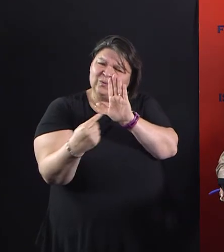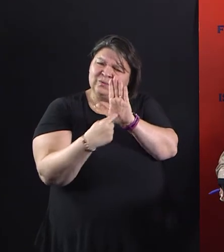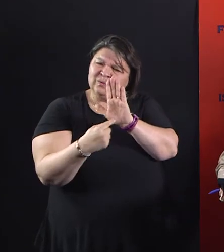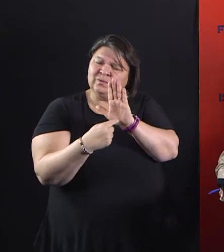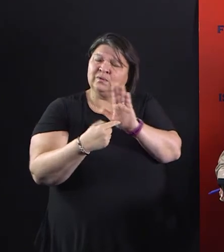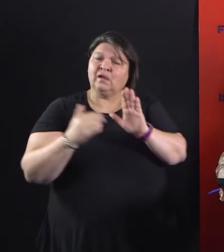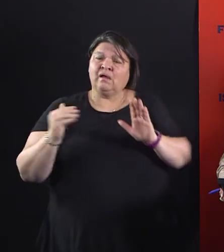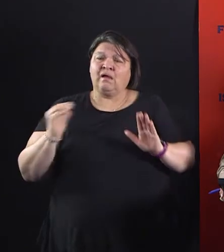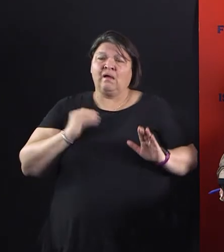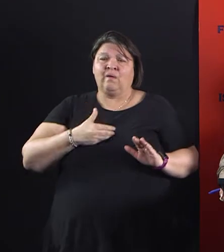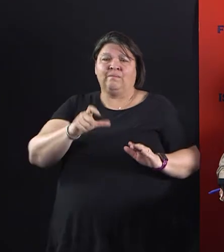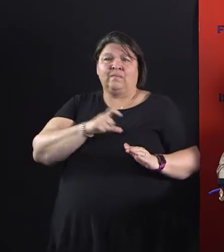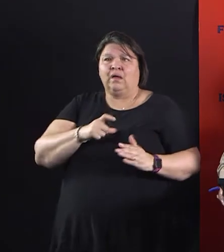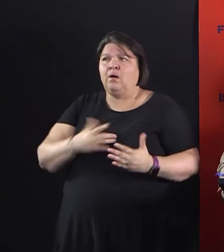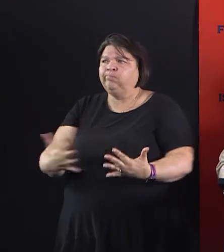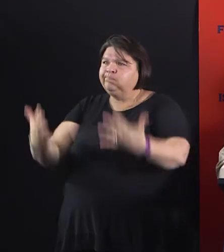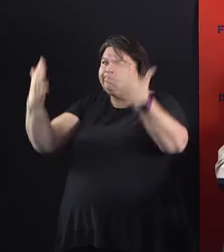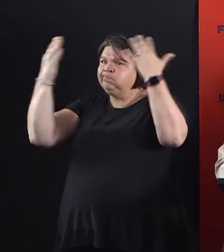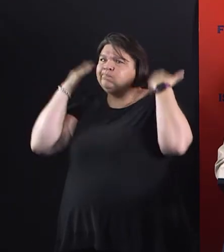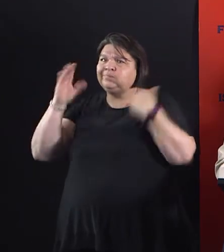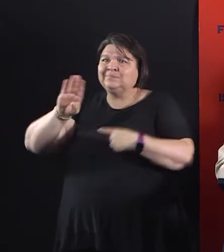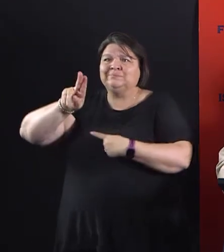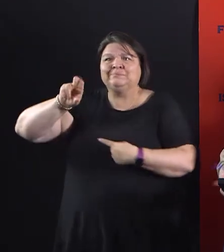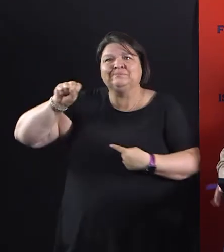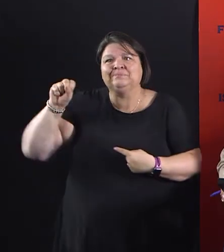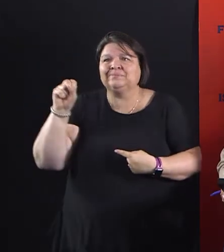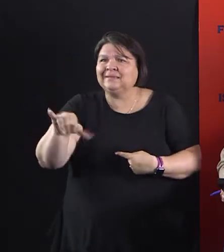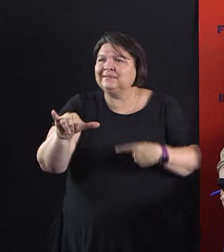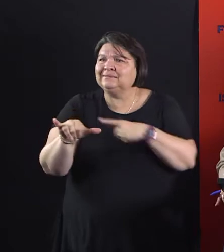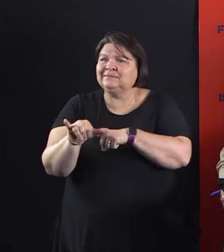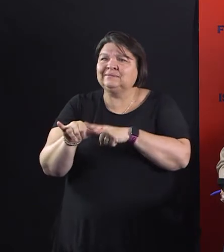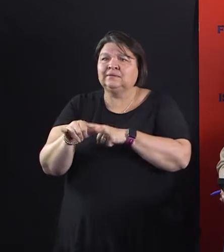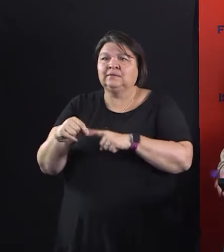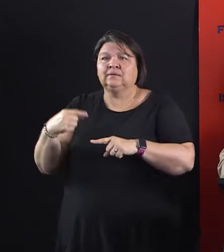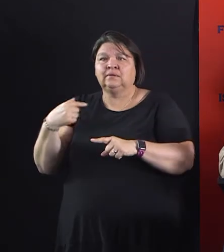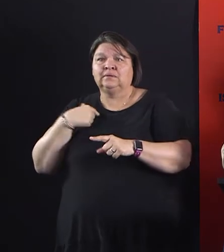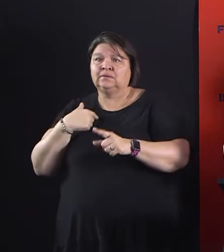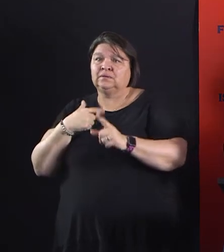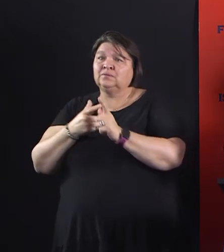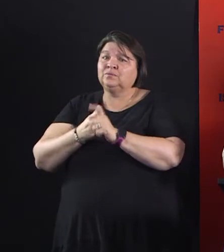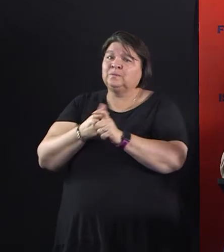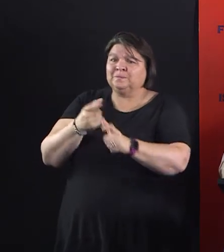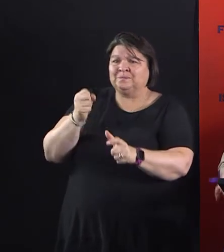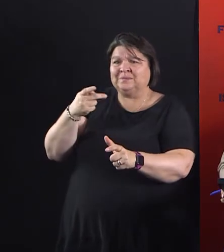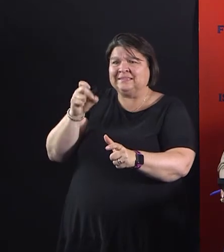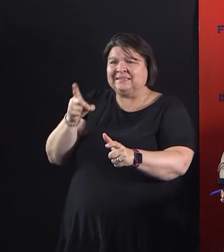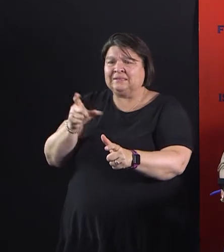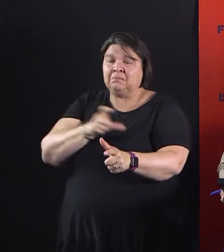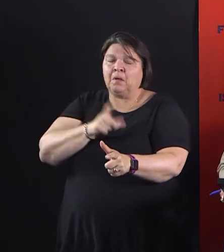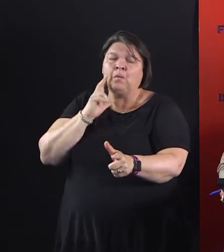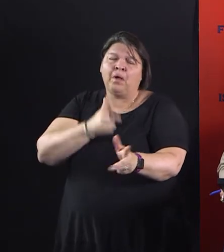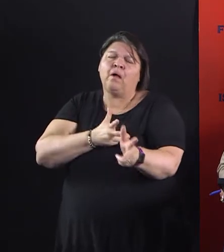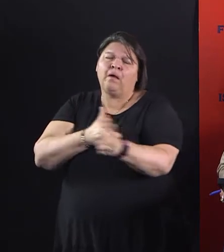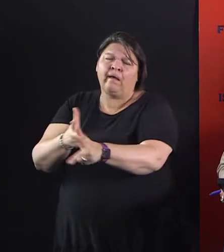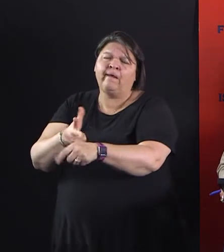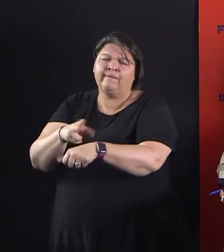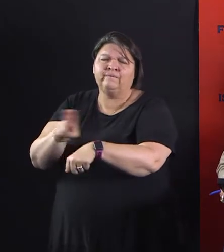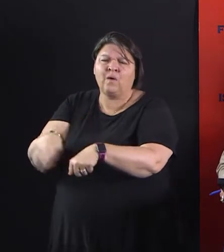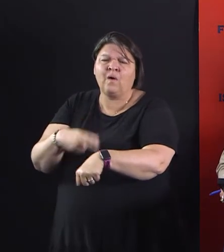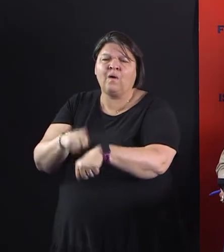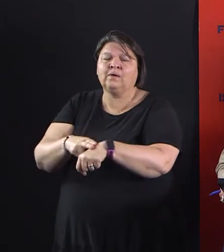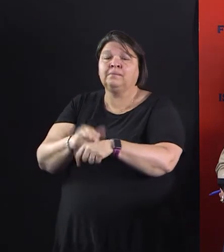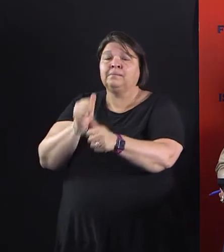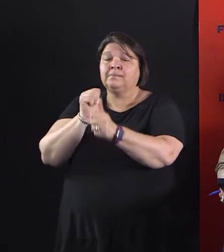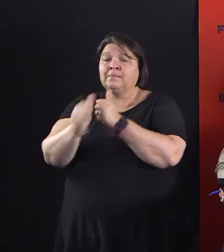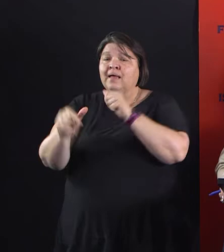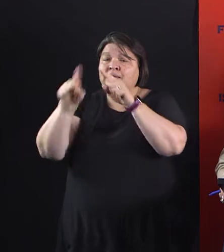speeding. That's or right. Running a stop sign or something. Otra de las preguntas que hemos recibido con mucha frecuencia es,